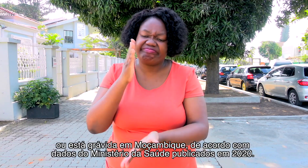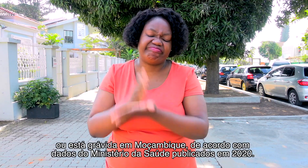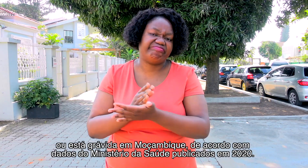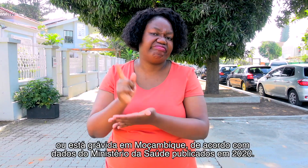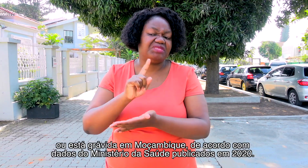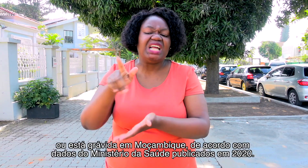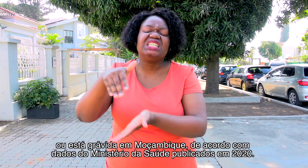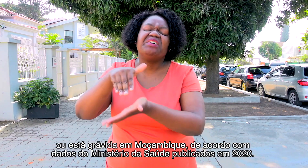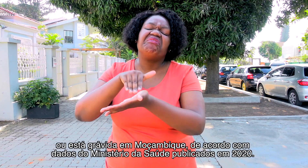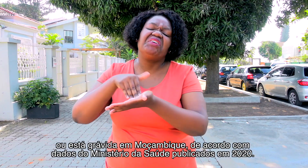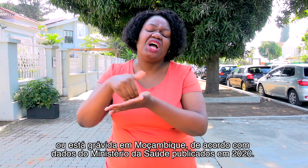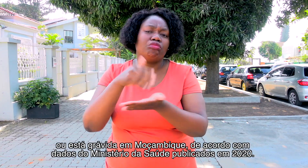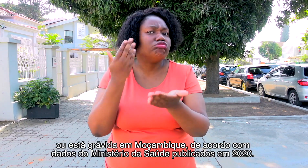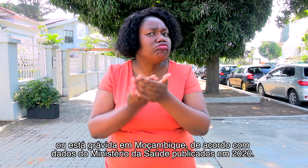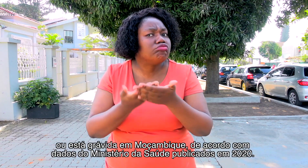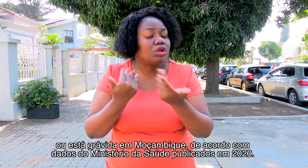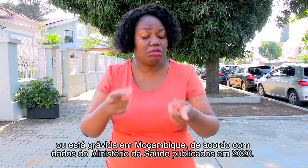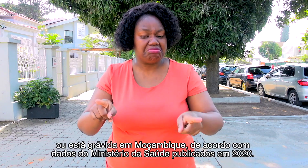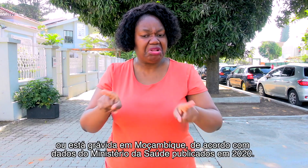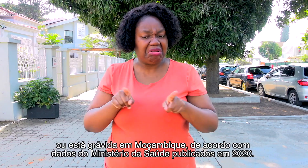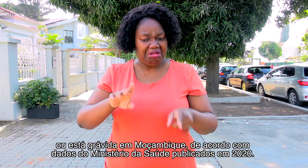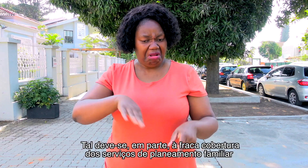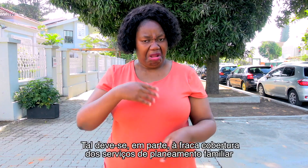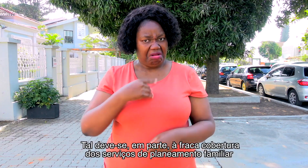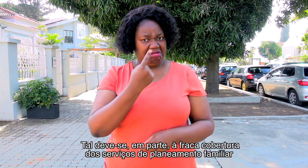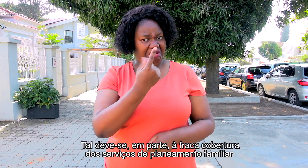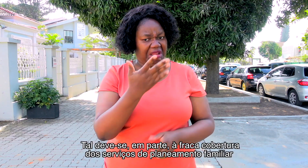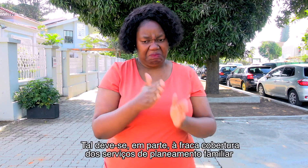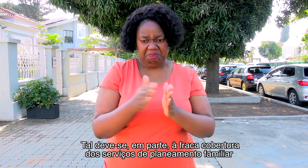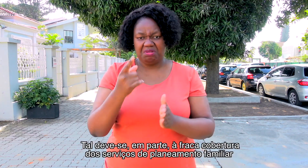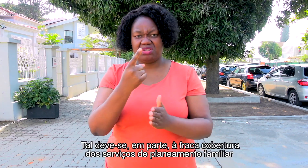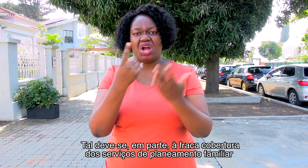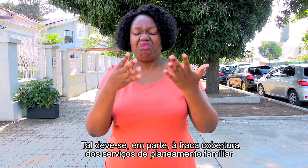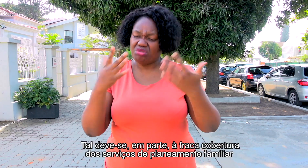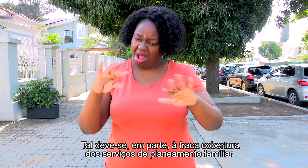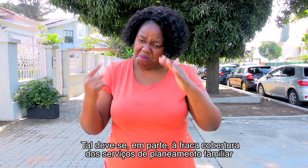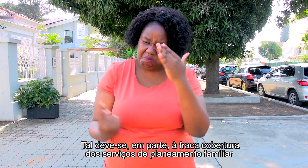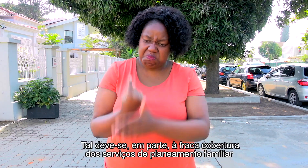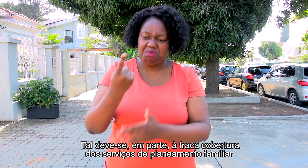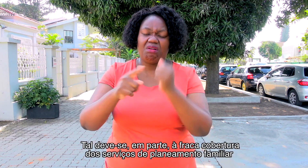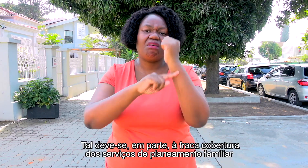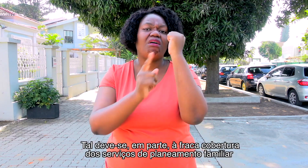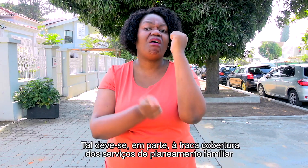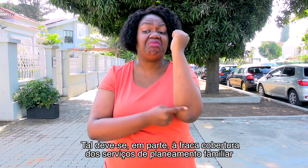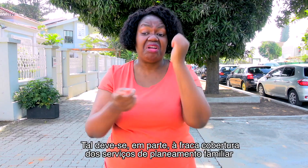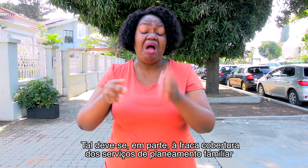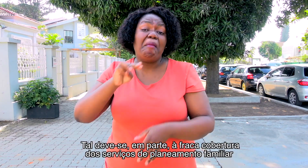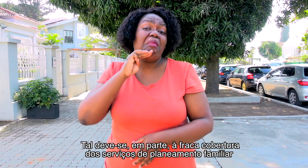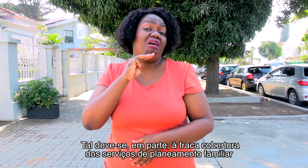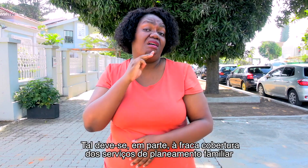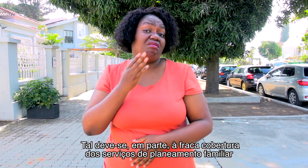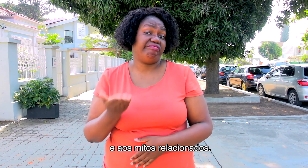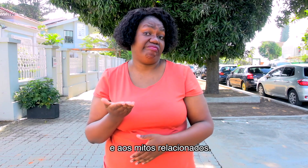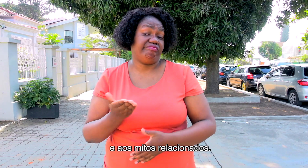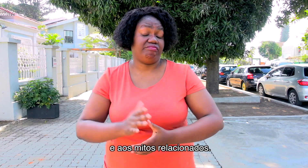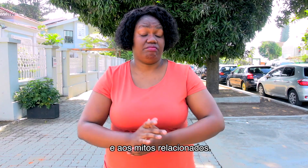com dados do Ministério da Saúde publicados em 2020. Tal deve-se, em parte, à fraca cobertura dos serviços de planeamento